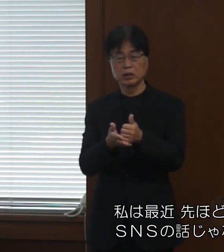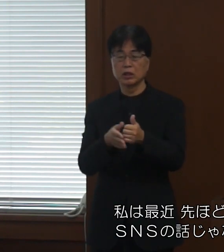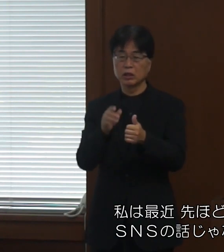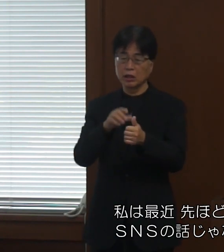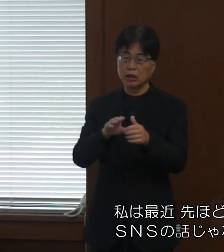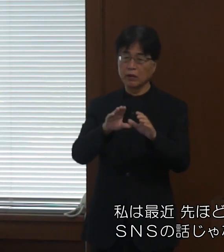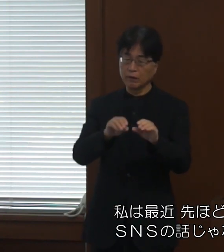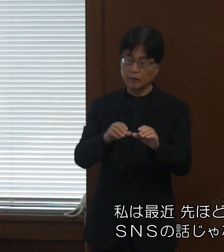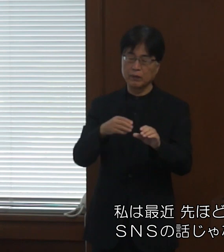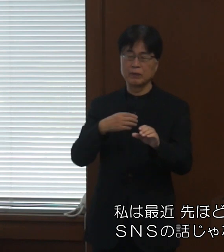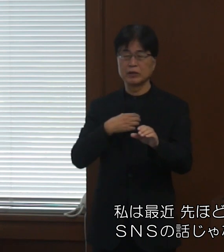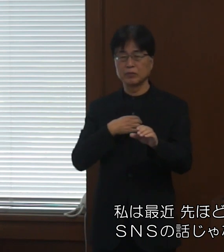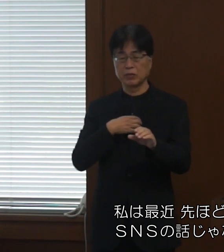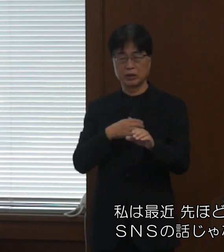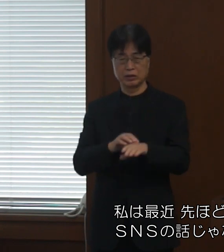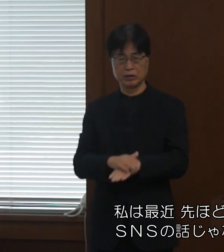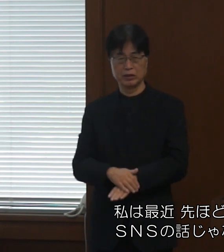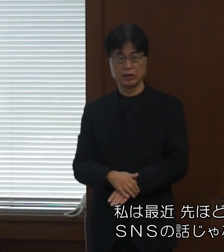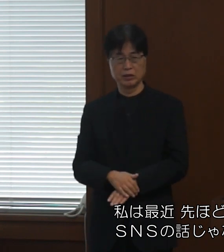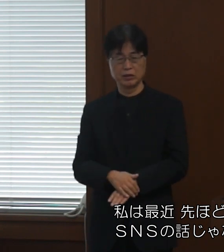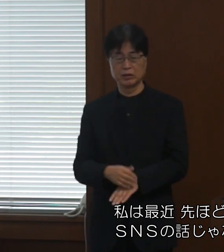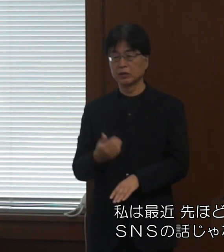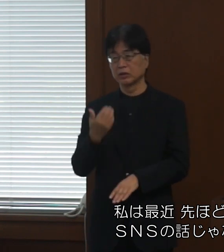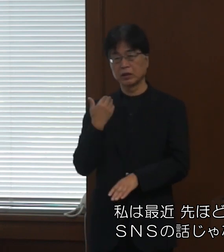私は最近